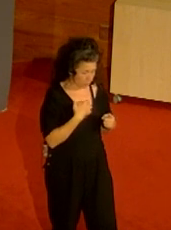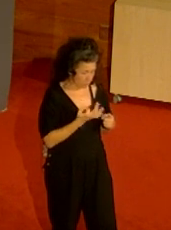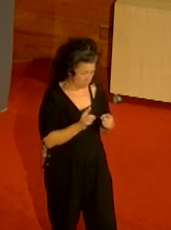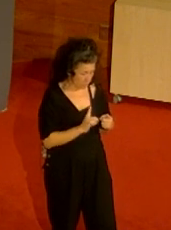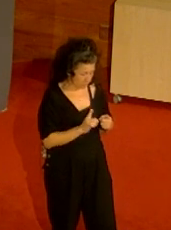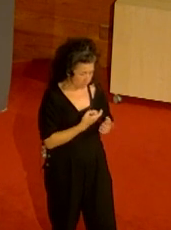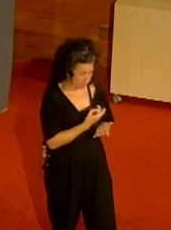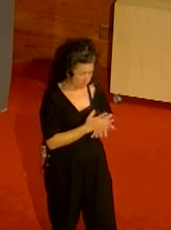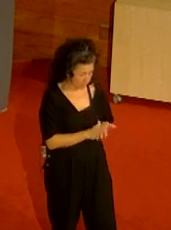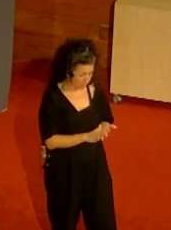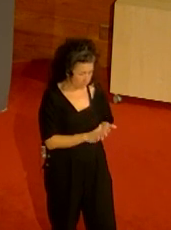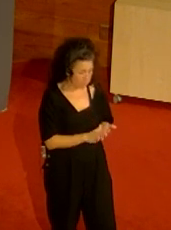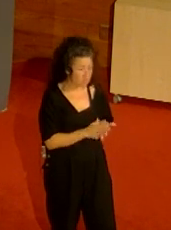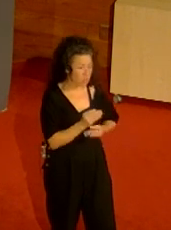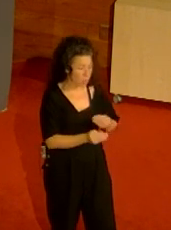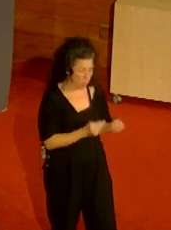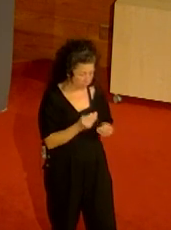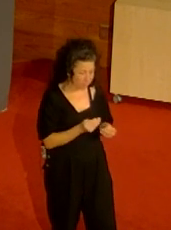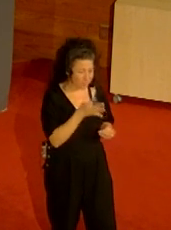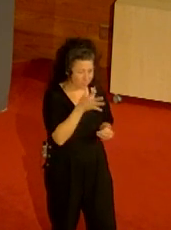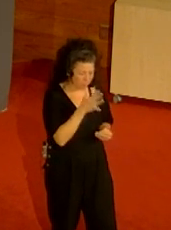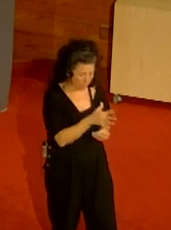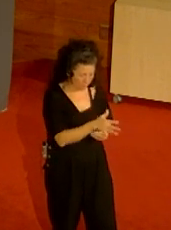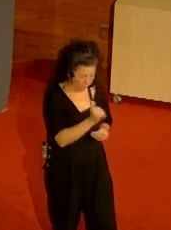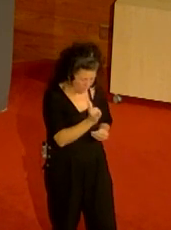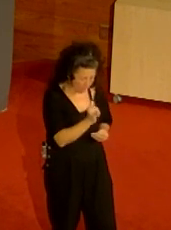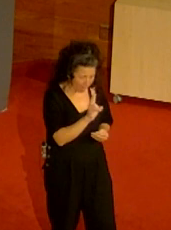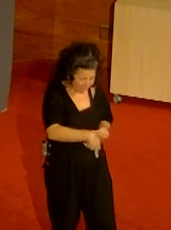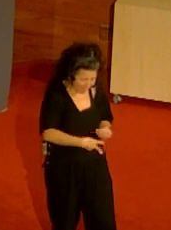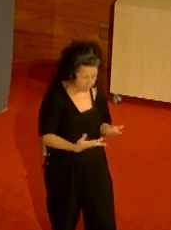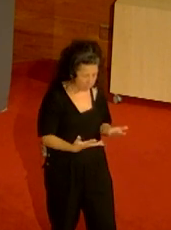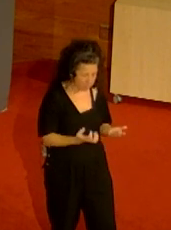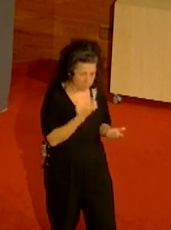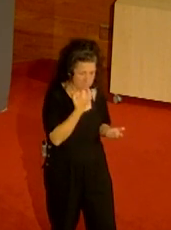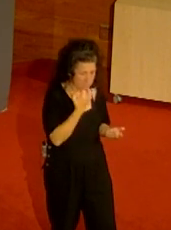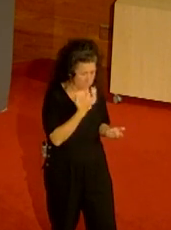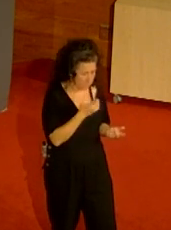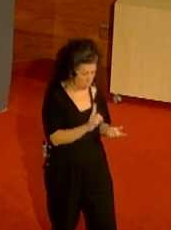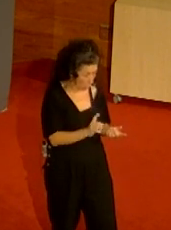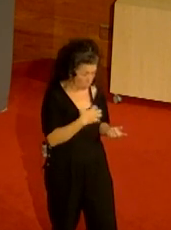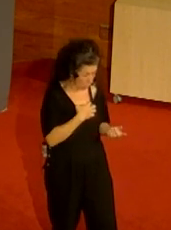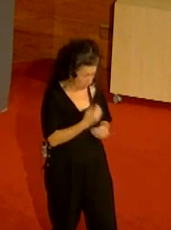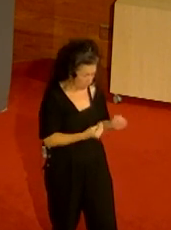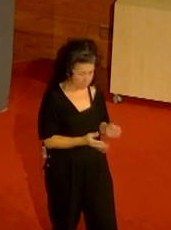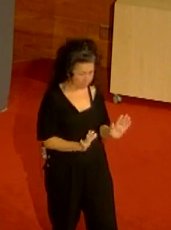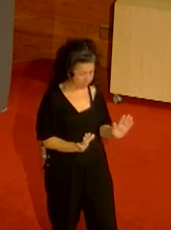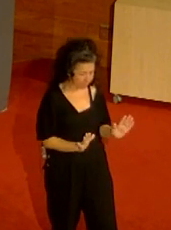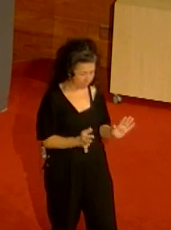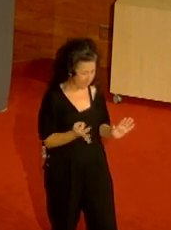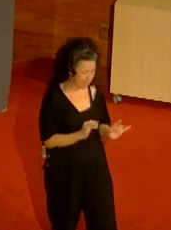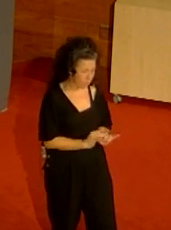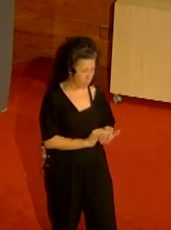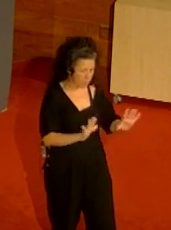es porque es, porque está, porque lo tienes, ¿no? Si no, no puedes hacerlo, ¿no? Eso es lo primero.